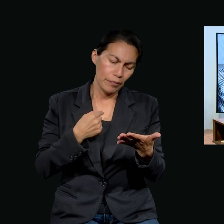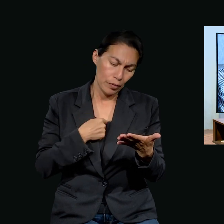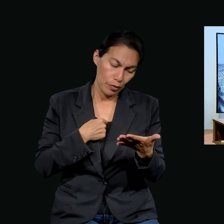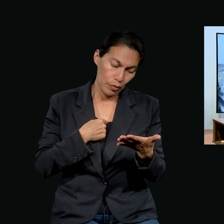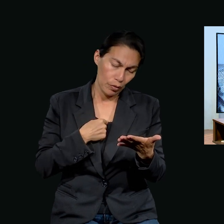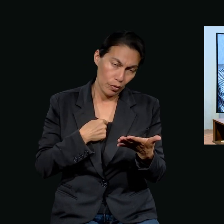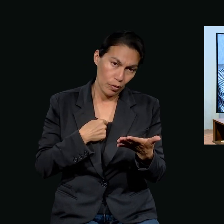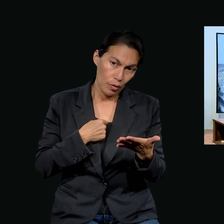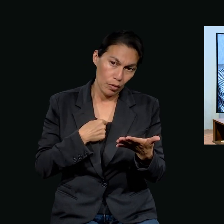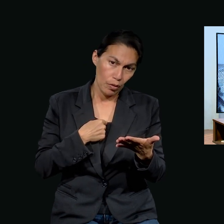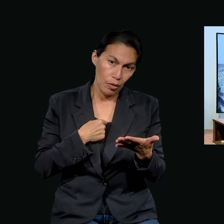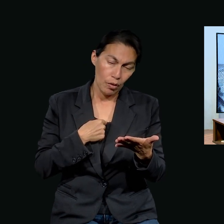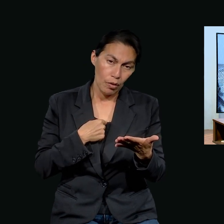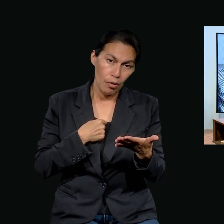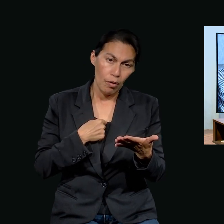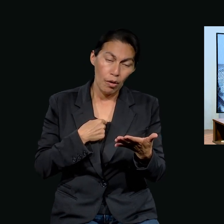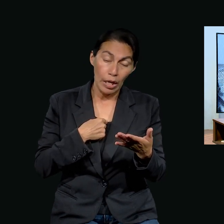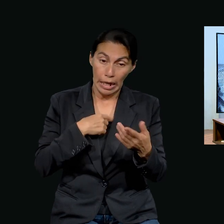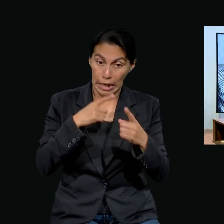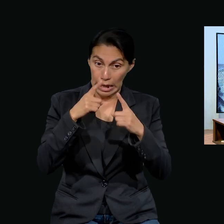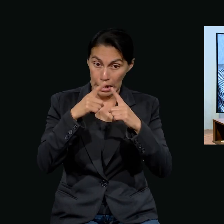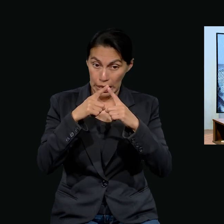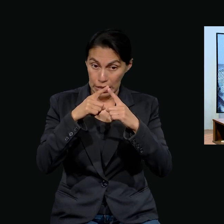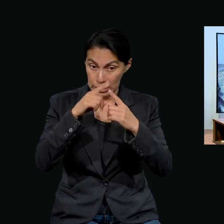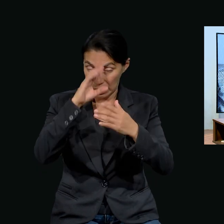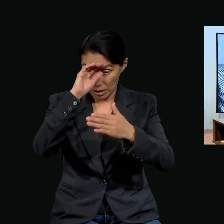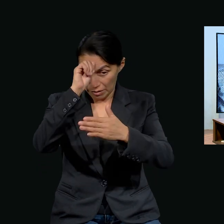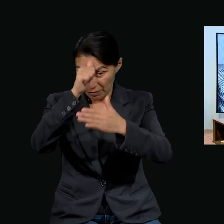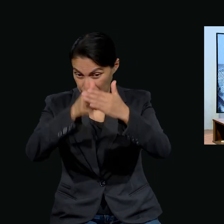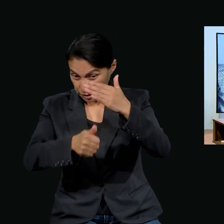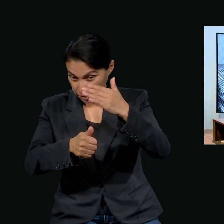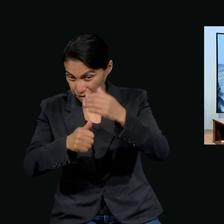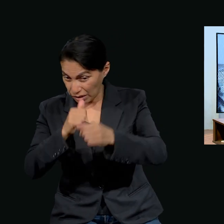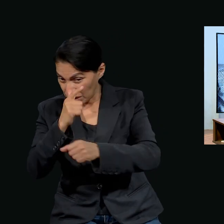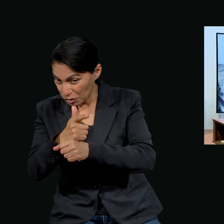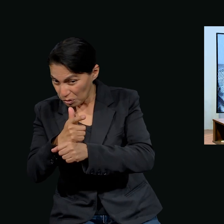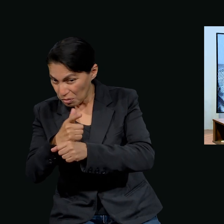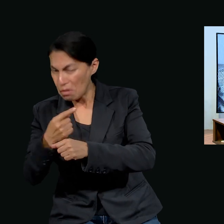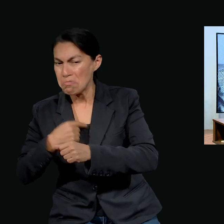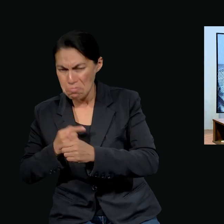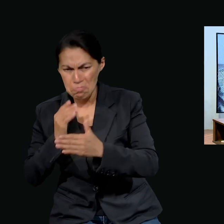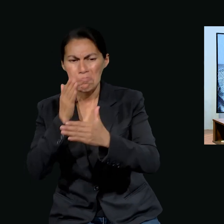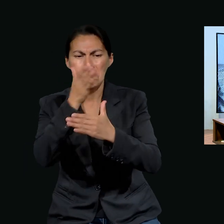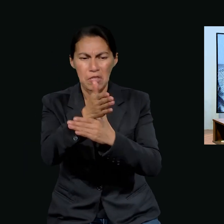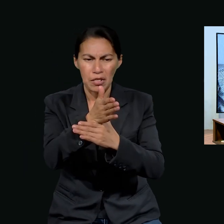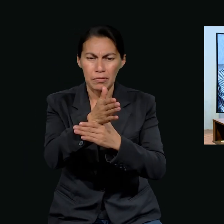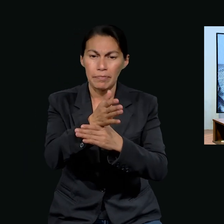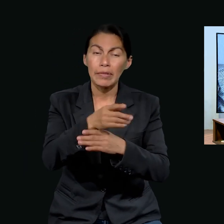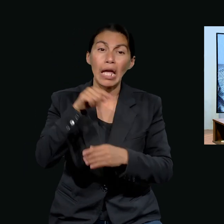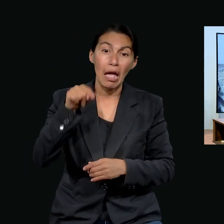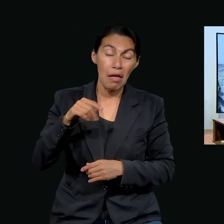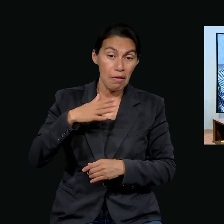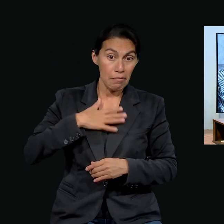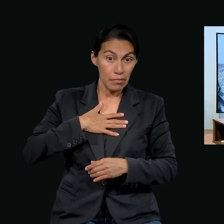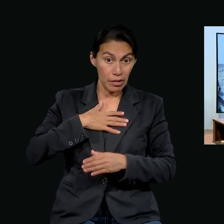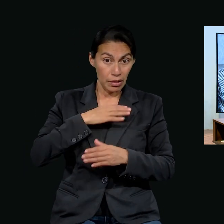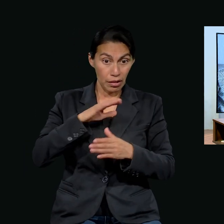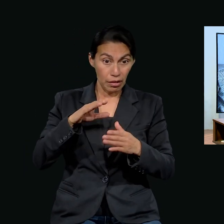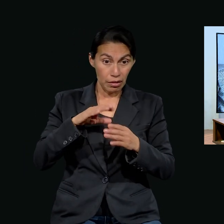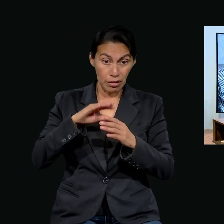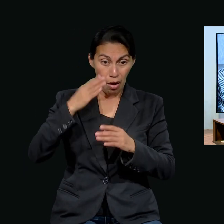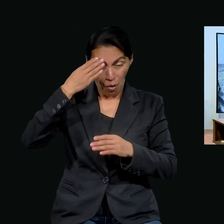que yo conozca donde hay una iglesia adventista voy a visitarla. Porque en mi pueblo no había ningún adventista. En